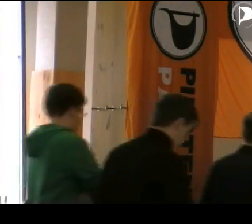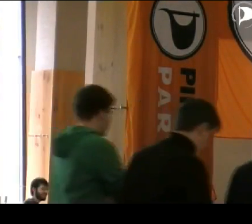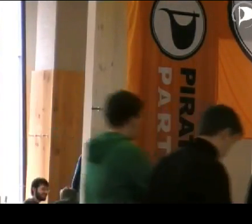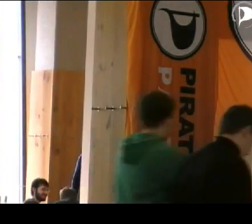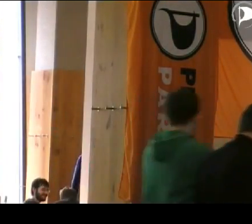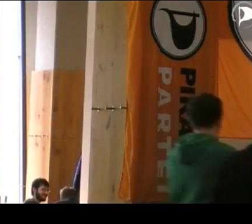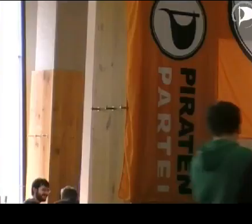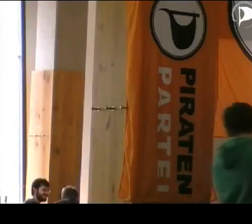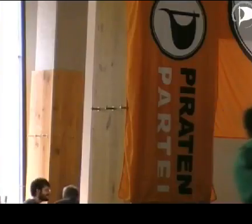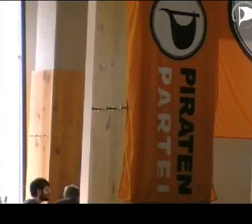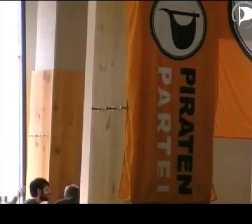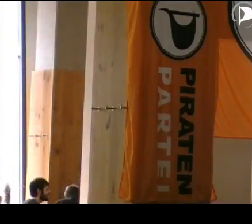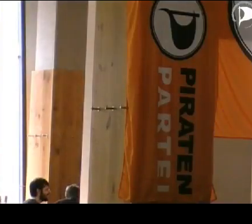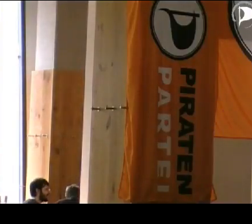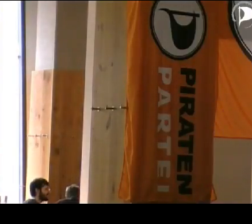sage ich